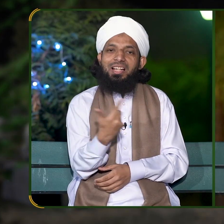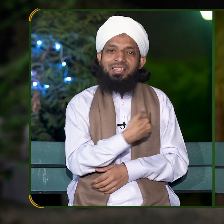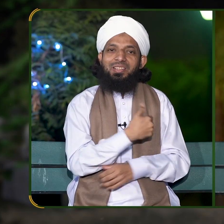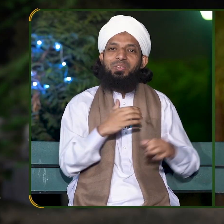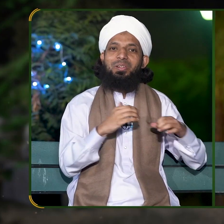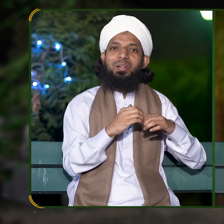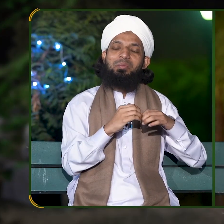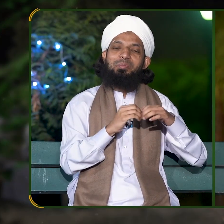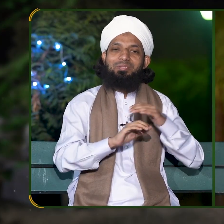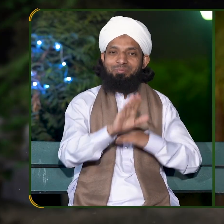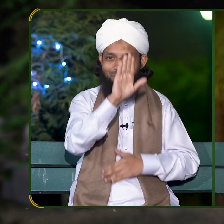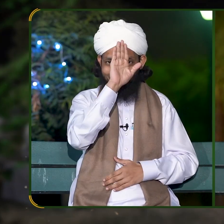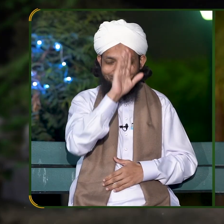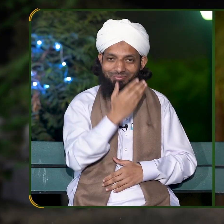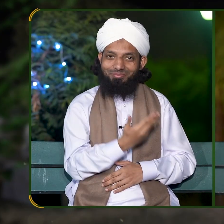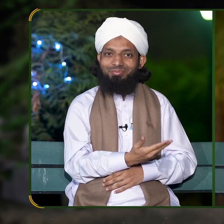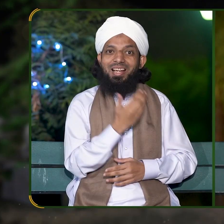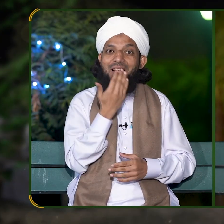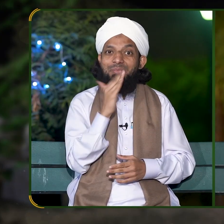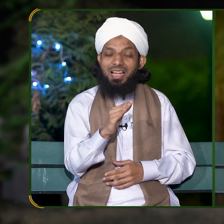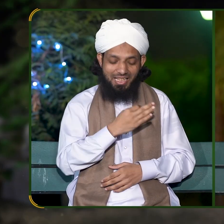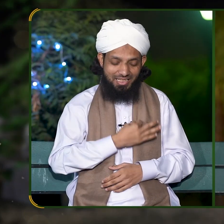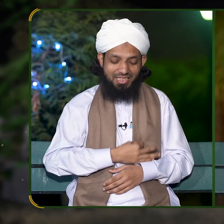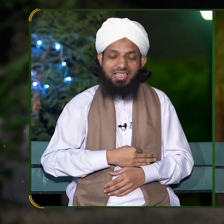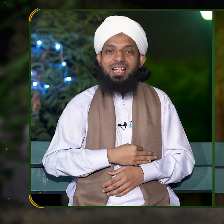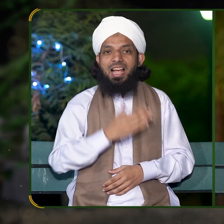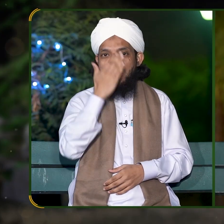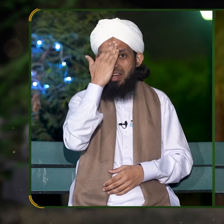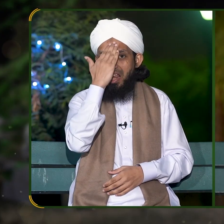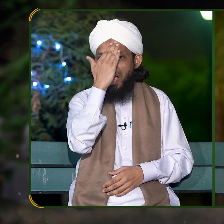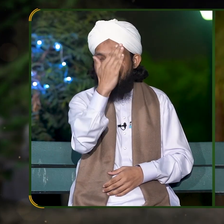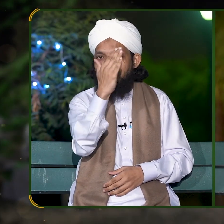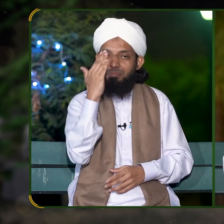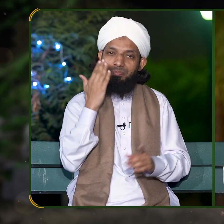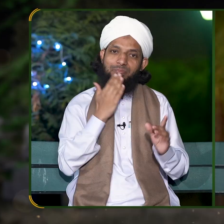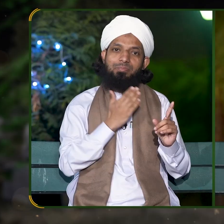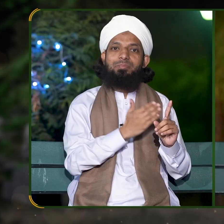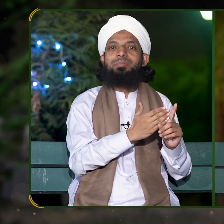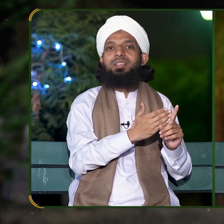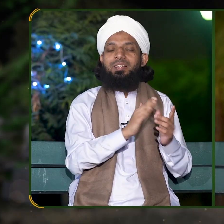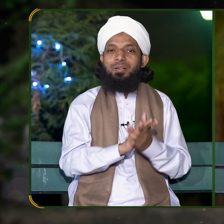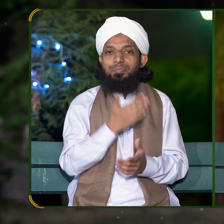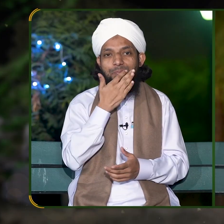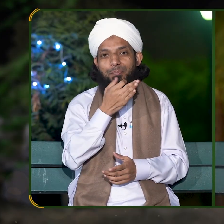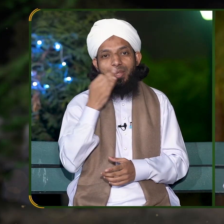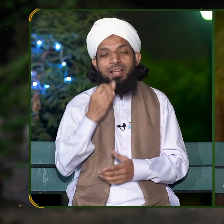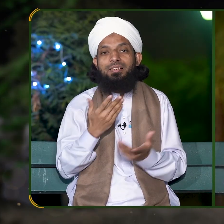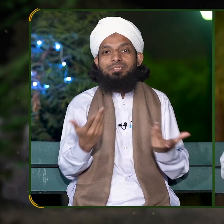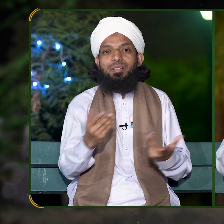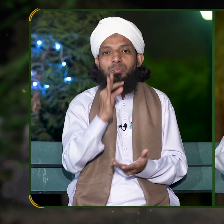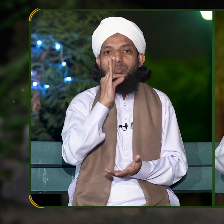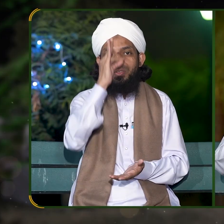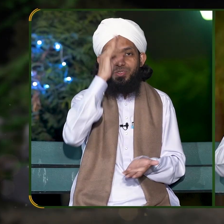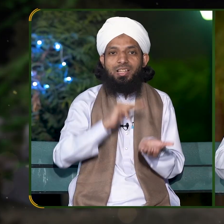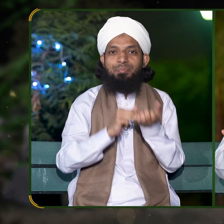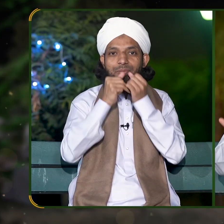ہیں۔ وجہ کیا ہے؟ عاجزی۔ وجہ کیا ہے؟ دین پر چلنے کا خوبصورت انداز۔ وجہ کیا ہے؟ آقا کریم